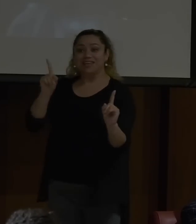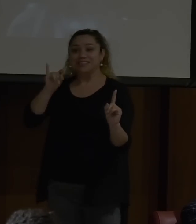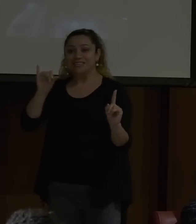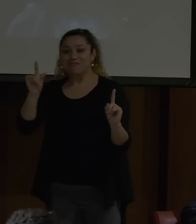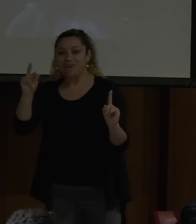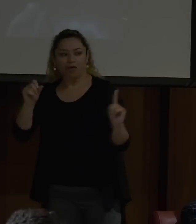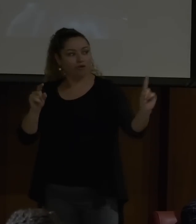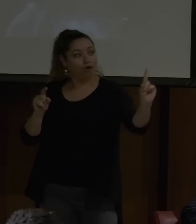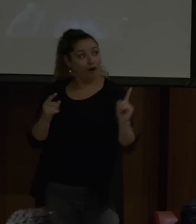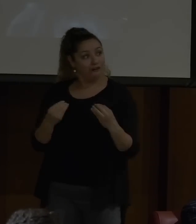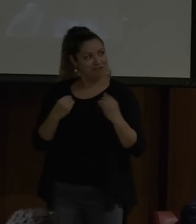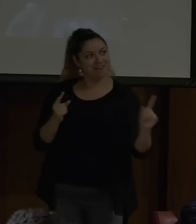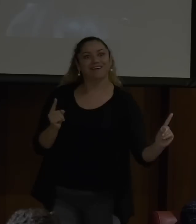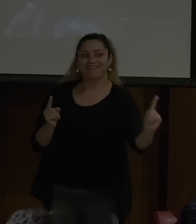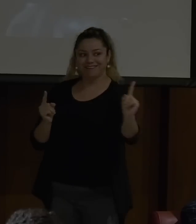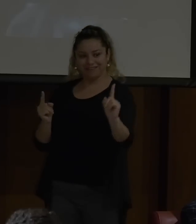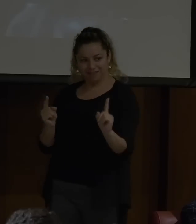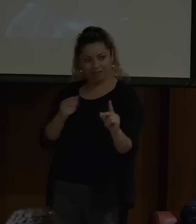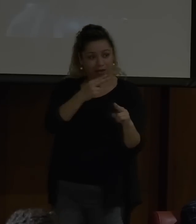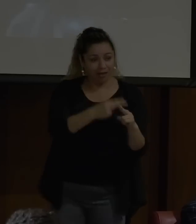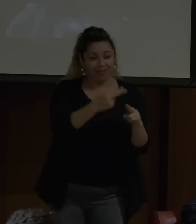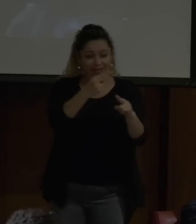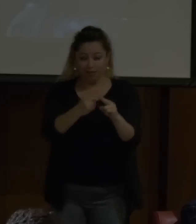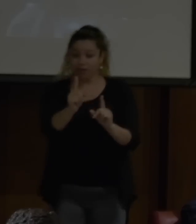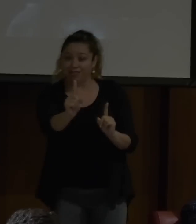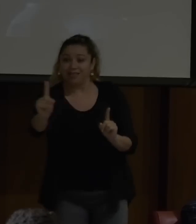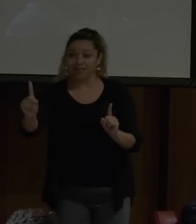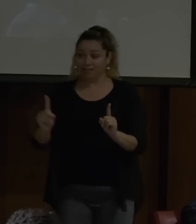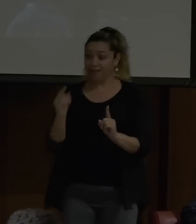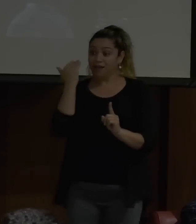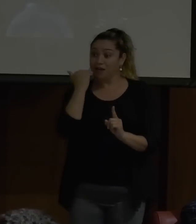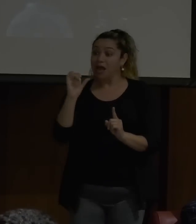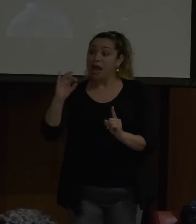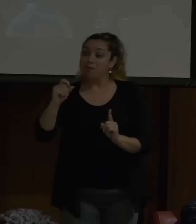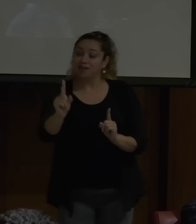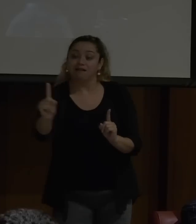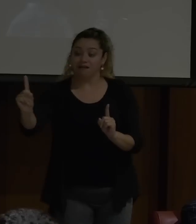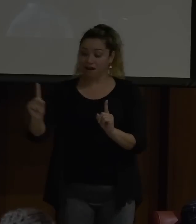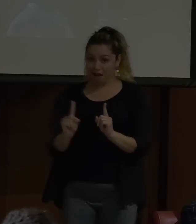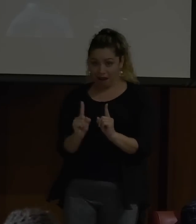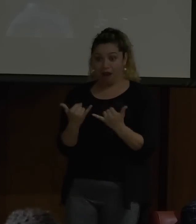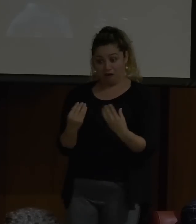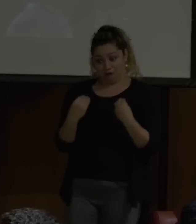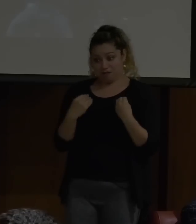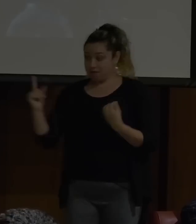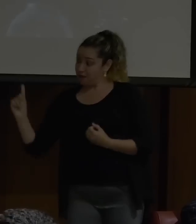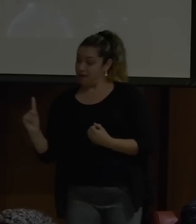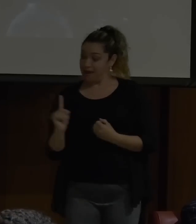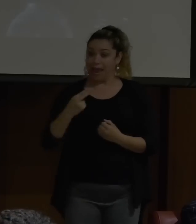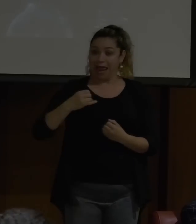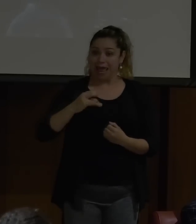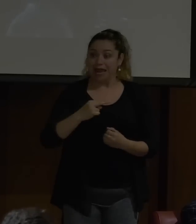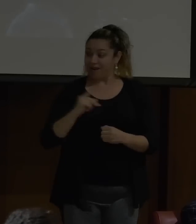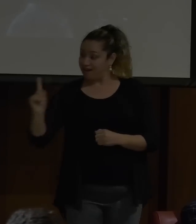Franco Cuadro con Isla. Está Carmencita y Manuel y vive Nena con Nieves.